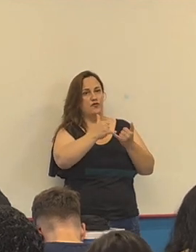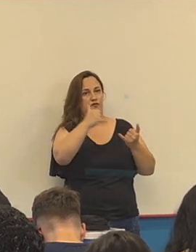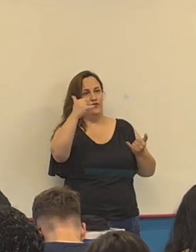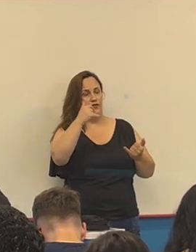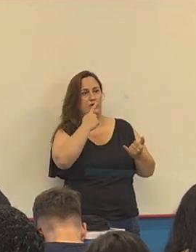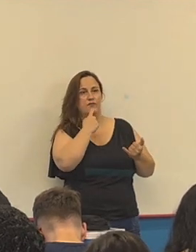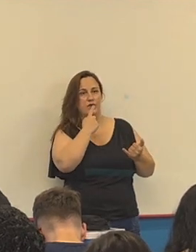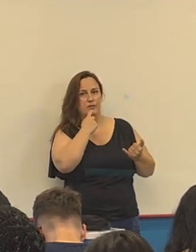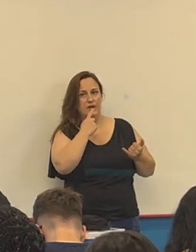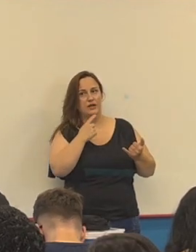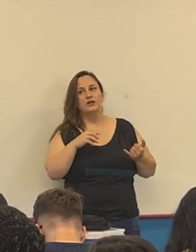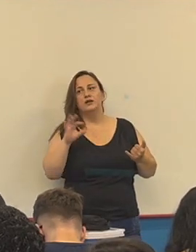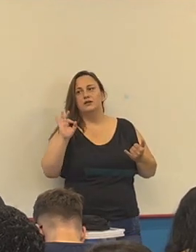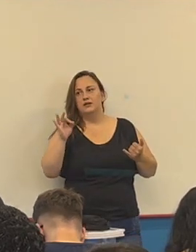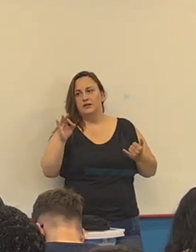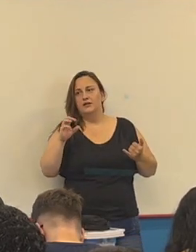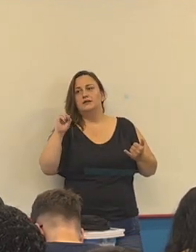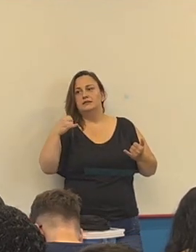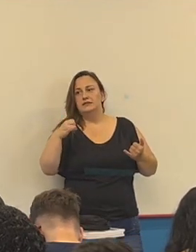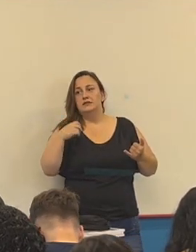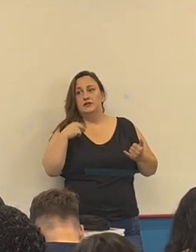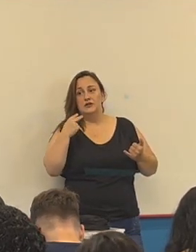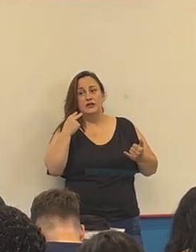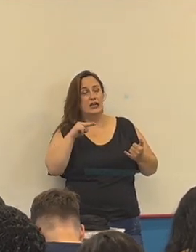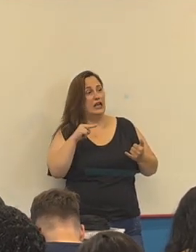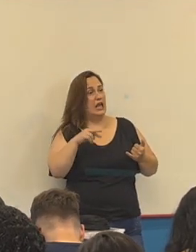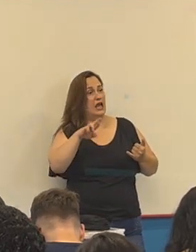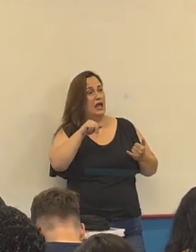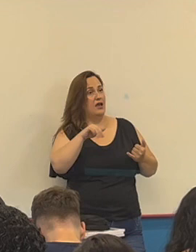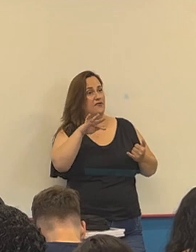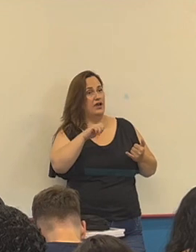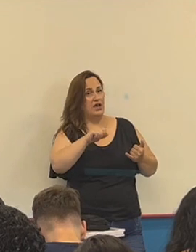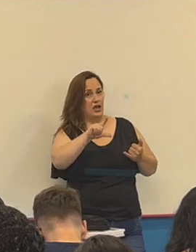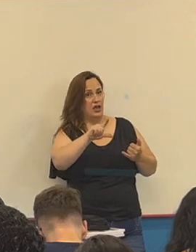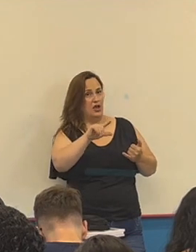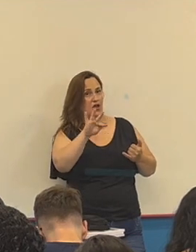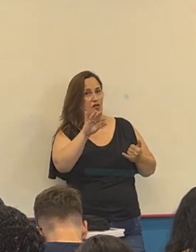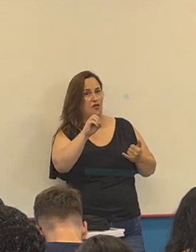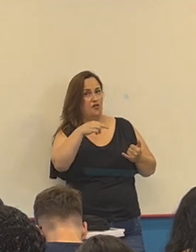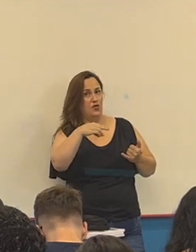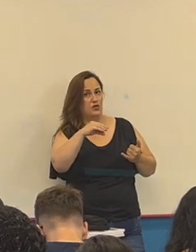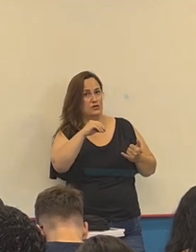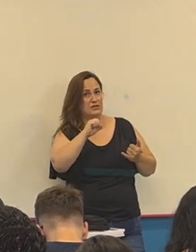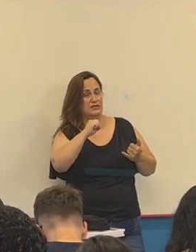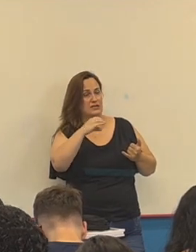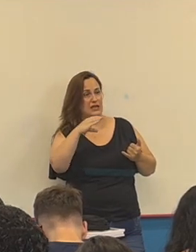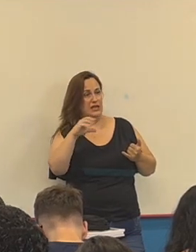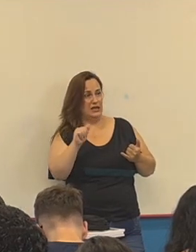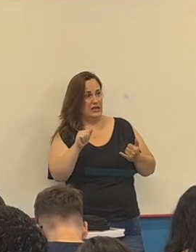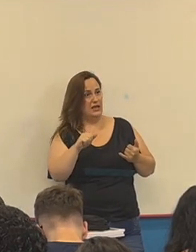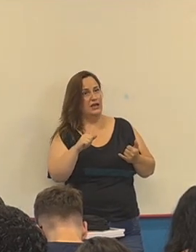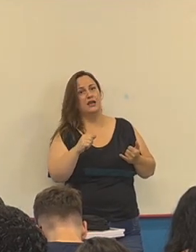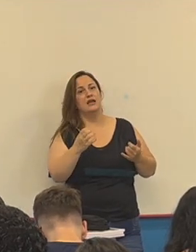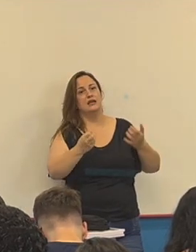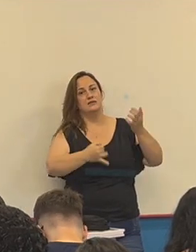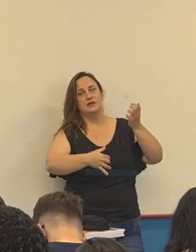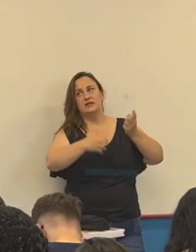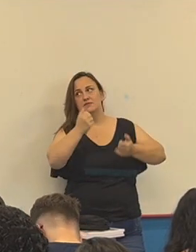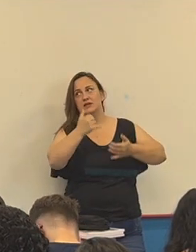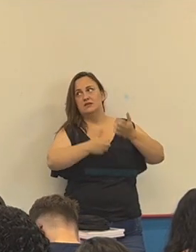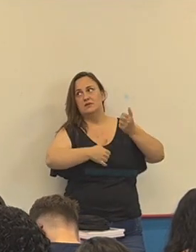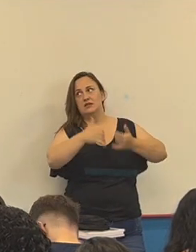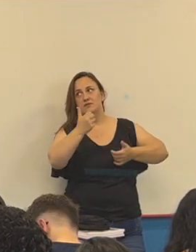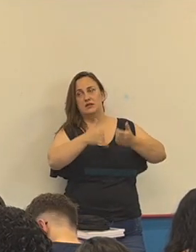inclusive, né, se vocês lerem aqui, o Rafael Fonseca, que foi a pessoa que escreveu, ele fala muito sobre